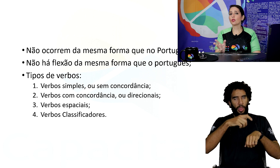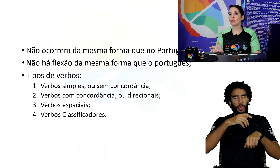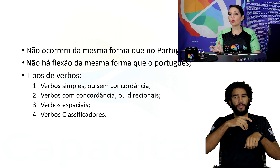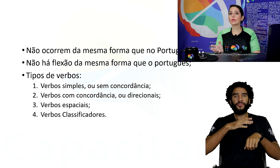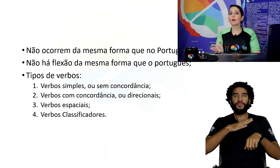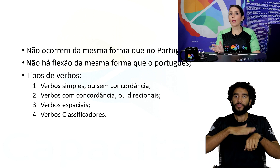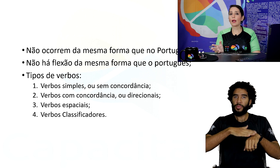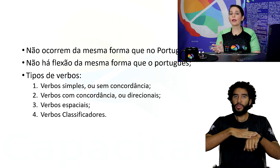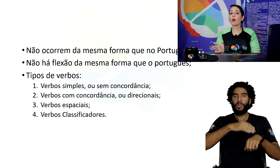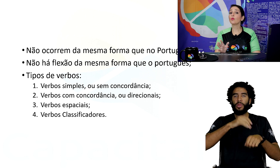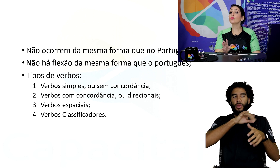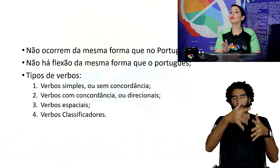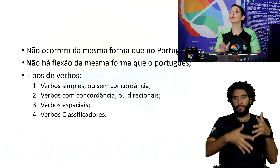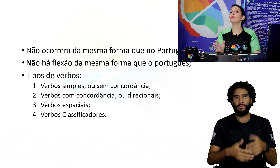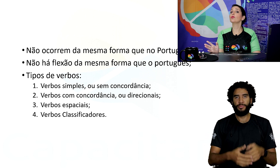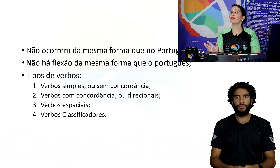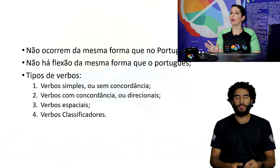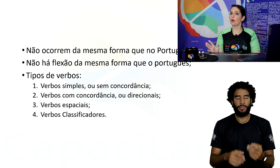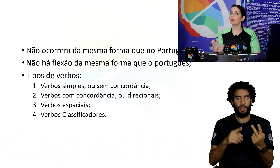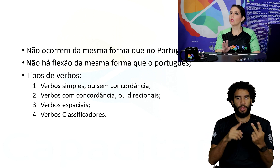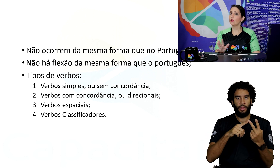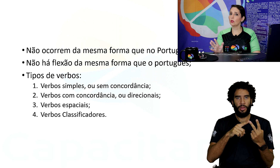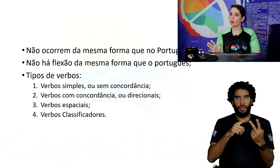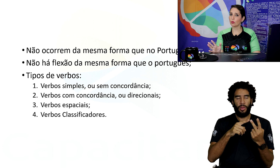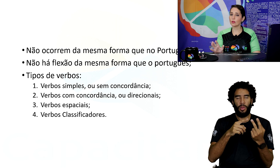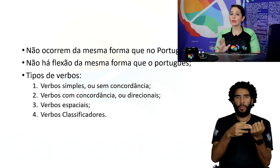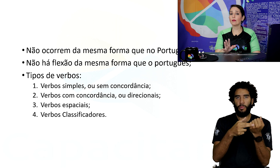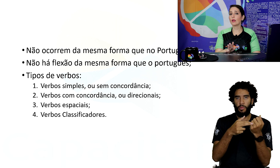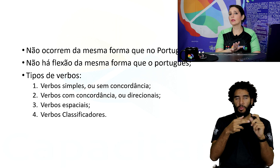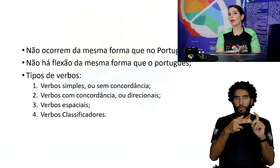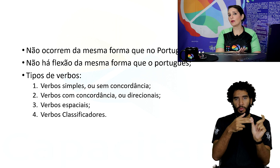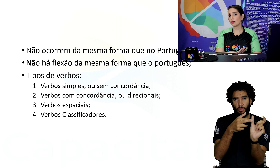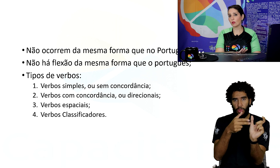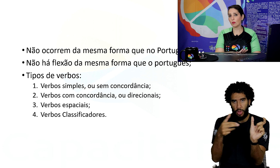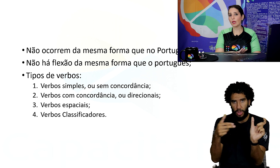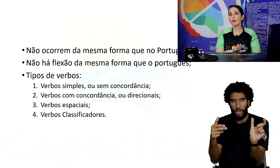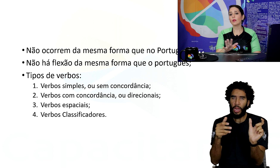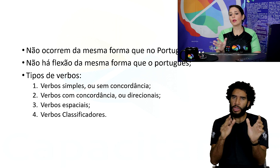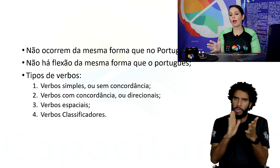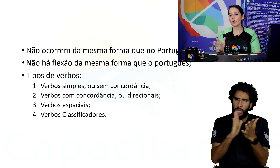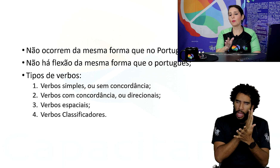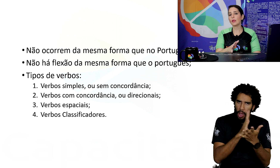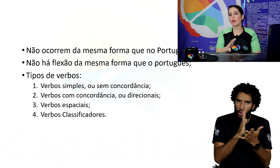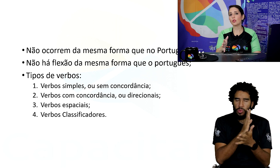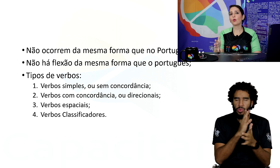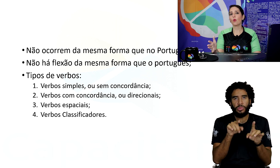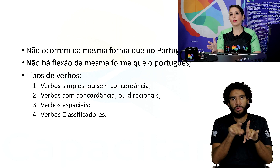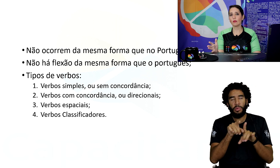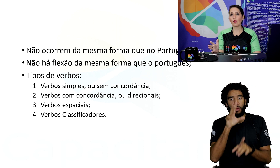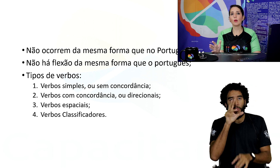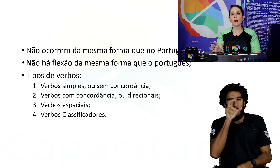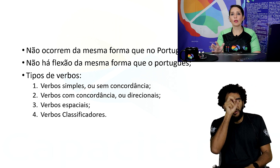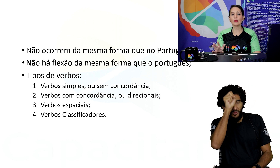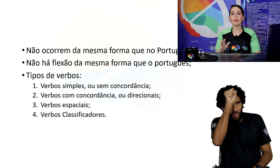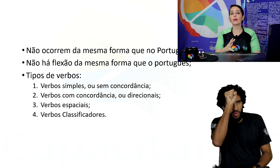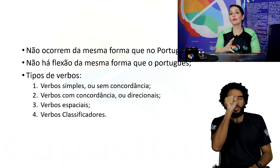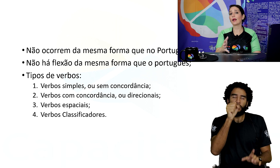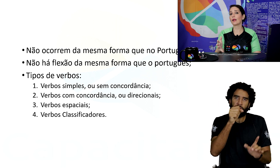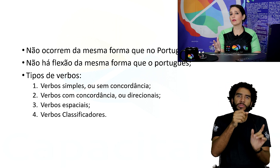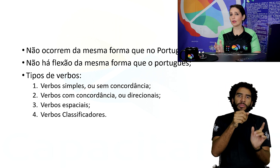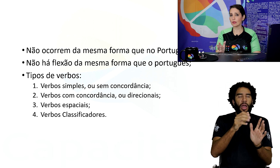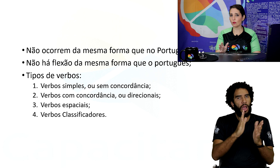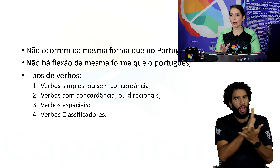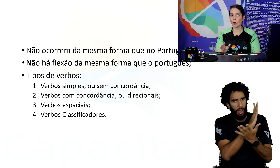Pluralidade a gente consegue marcar em alguns tipos de verbos, não em todos. E intensidade também, a depender de como esse verbo é realizado